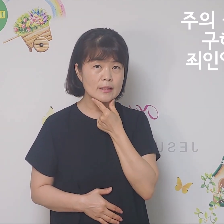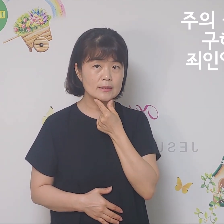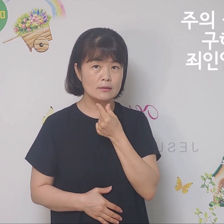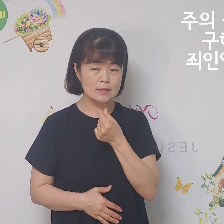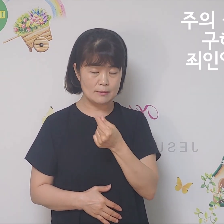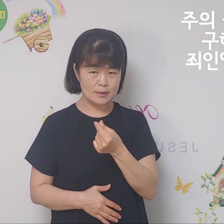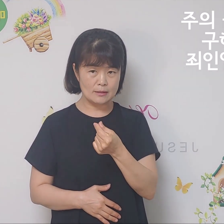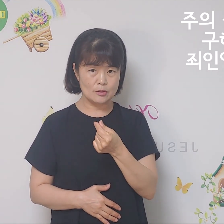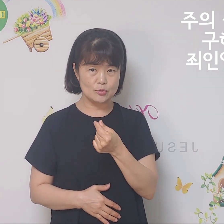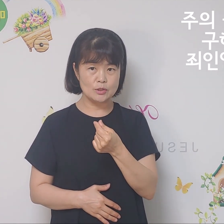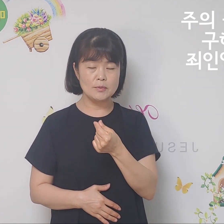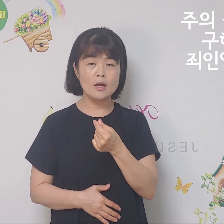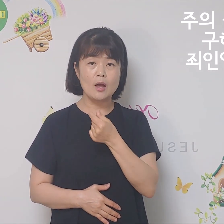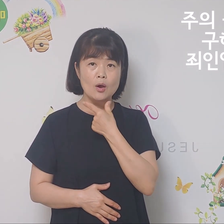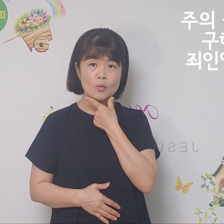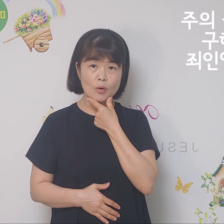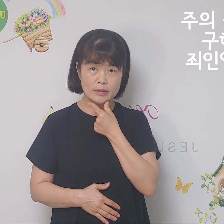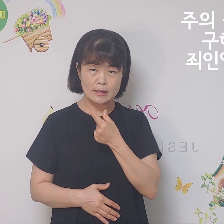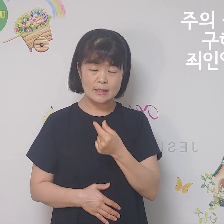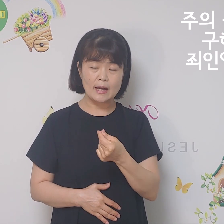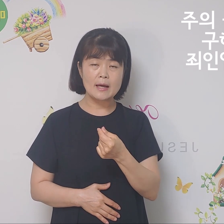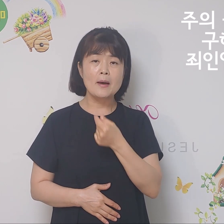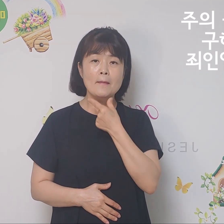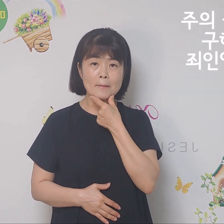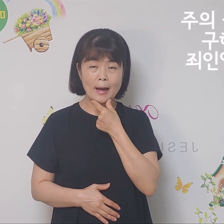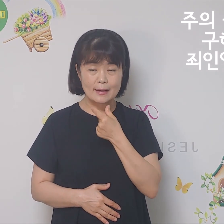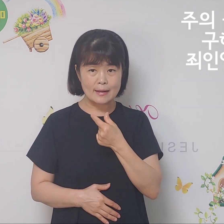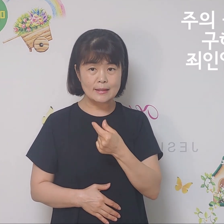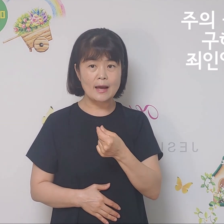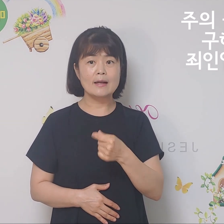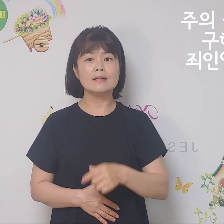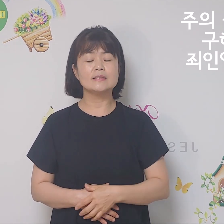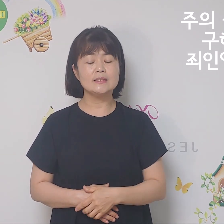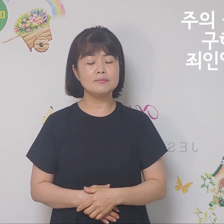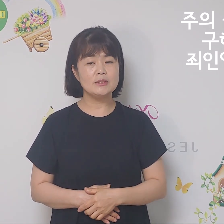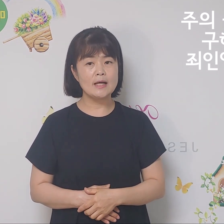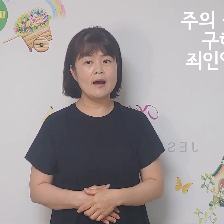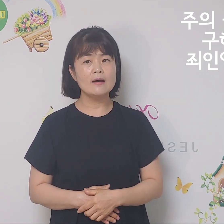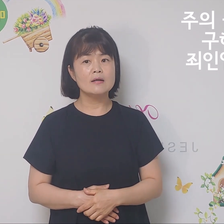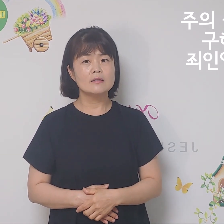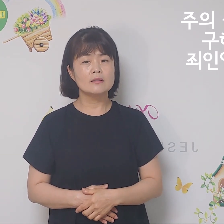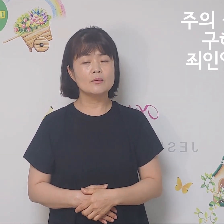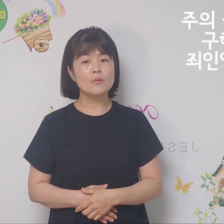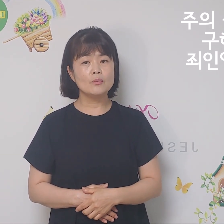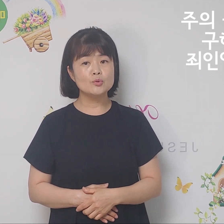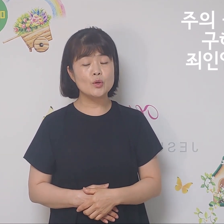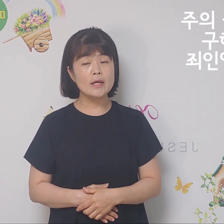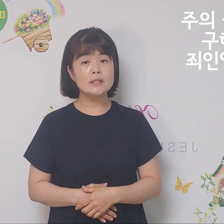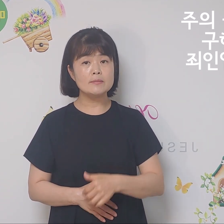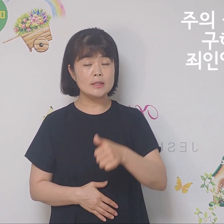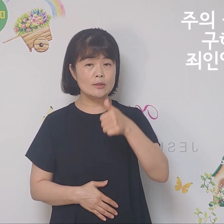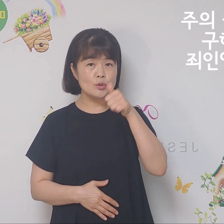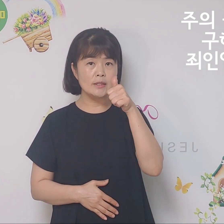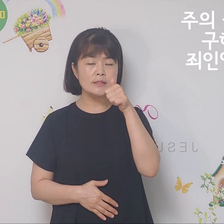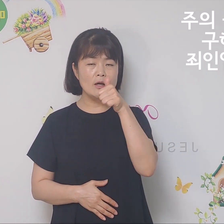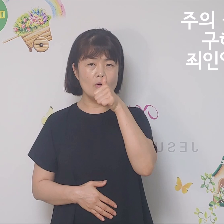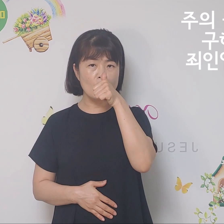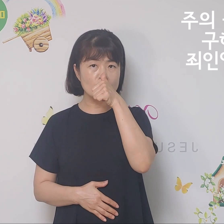아래에서 잡아당겨 주시면 원하다, 바라다 라는 뜻입니다. 그리고 죄인입니다. 죄는요.